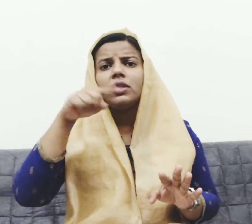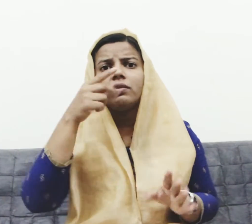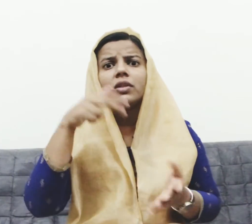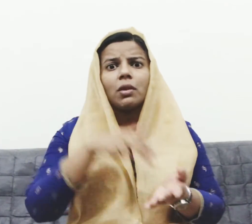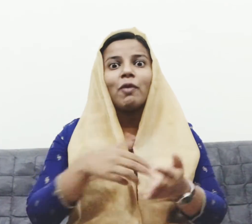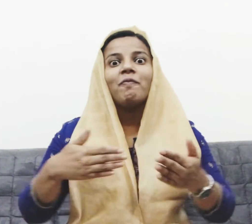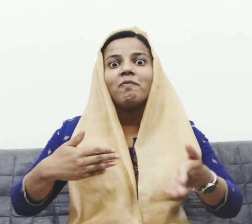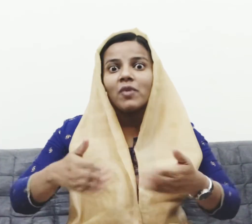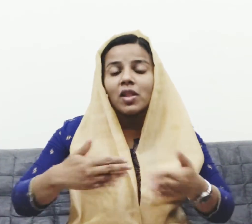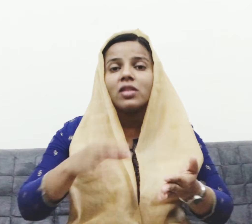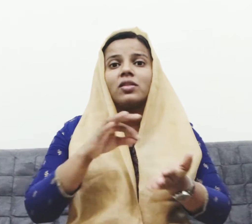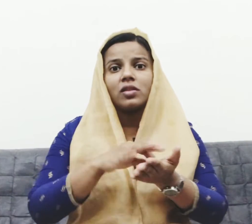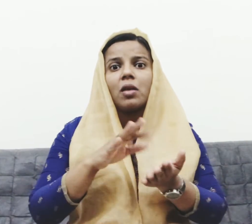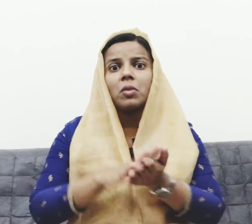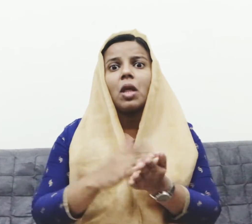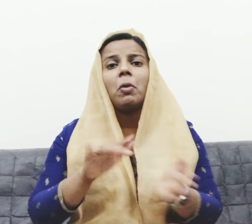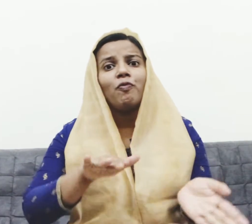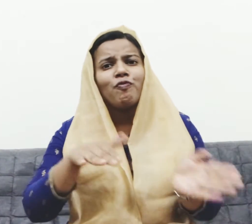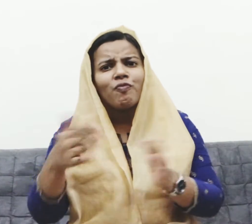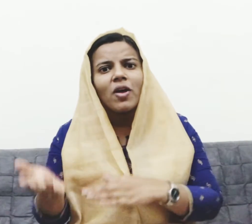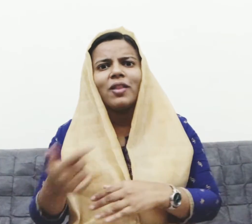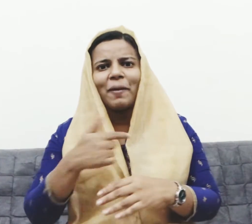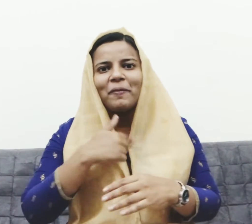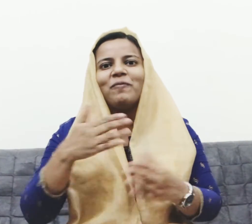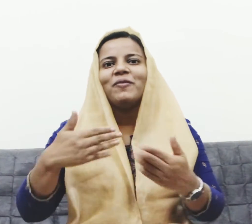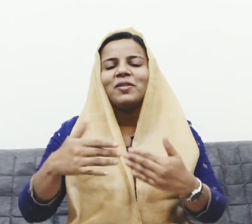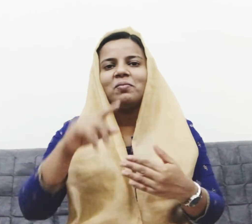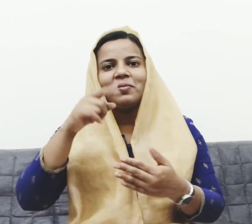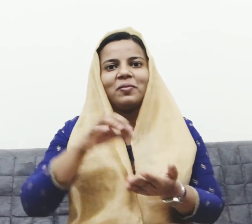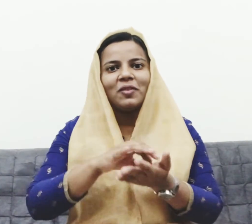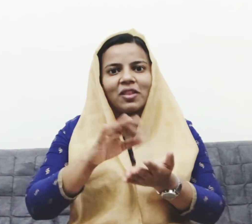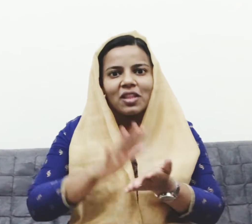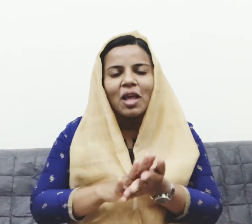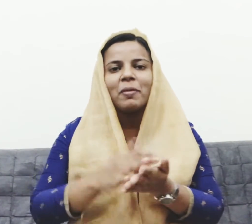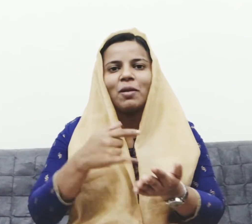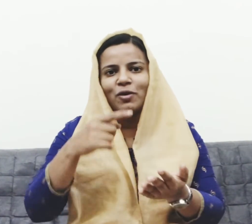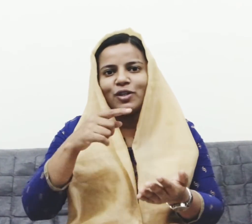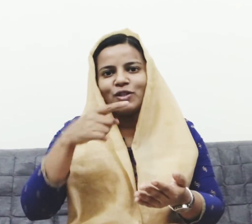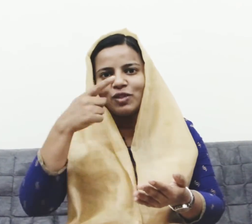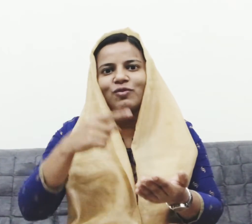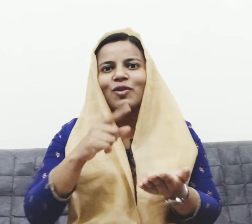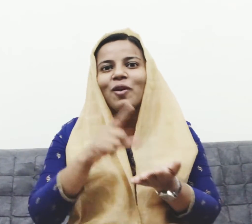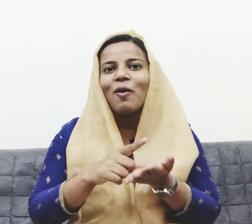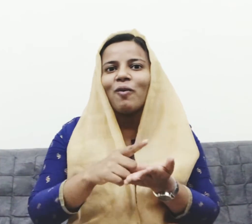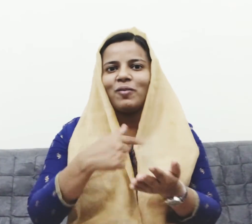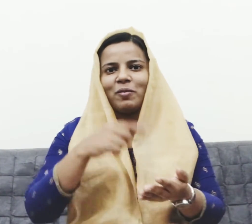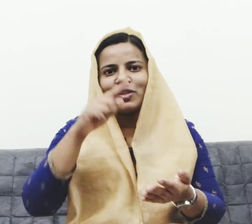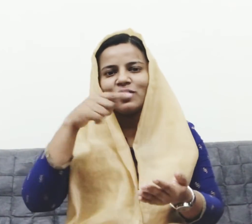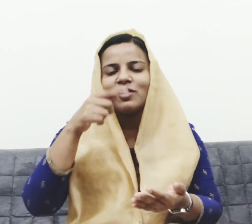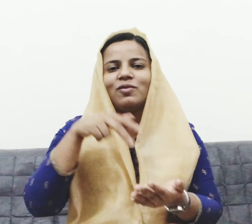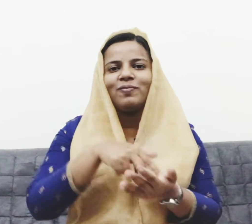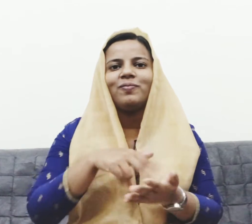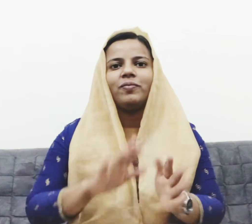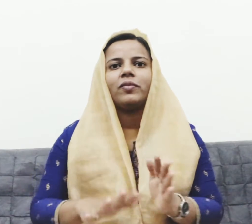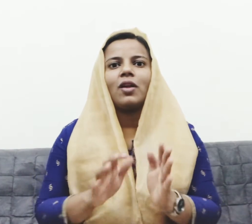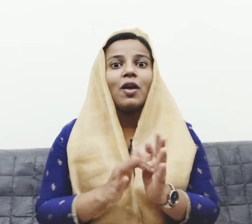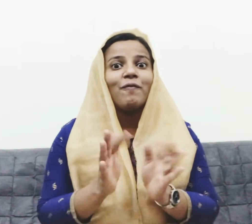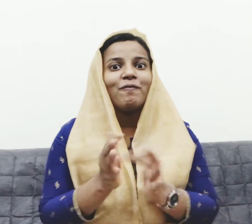ജീവിക്കുന്നത് ഡിഫറൻറ്റ് പ്രിൻസിപ്പിളിലാണ്, വേറെ ഒരു നിയമവ്യവസ്ഥയ്ക്കകത്ത്. അതായത് വേദപുസ്തകം പറയുന്ന